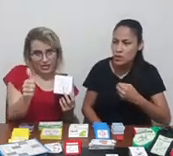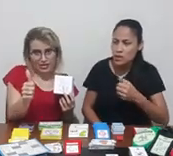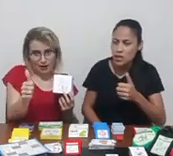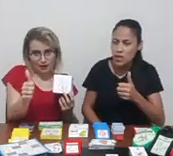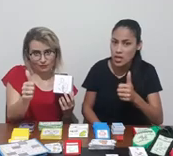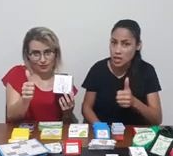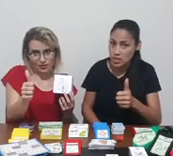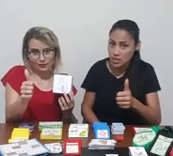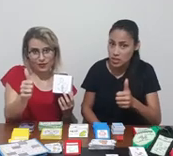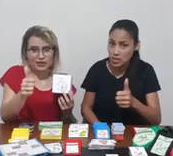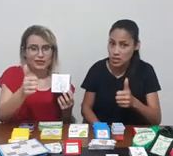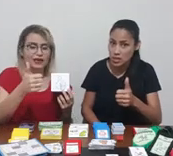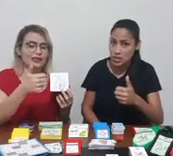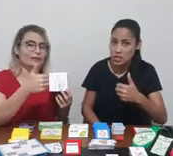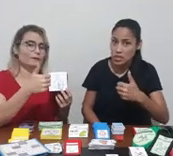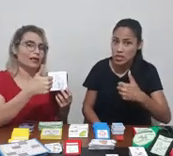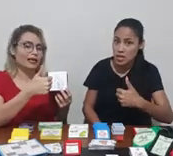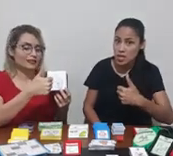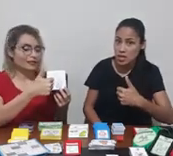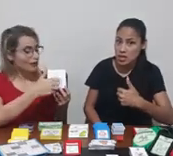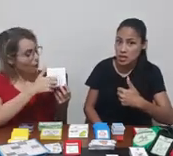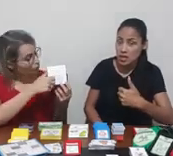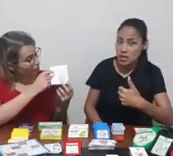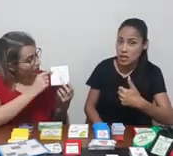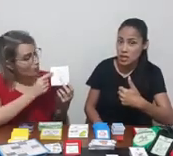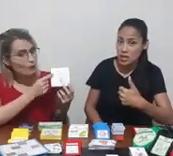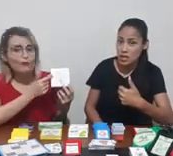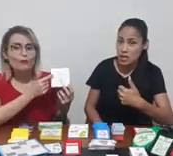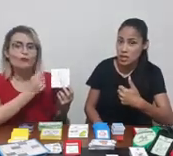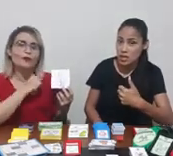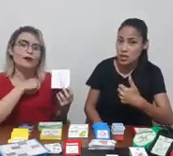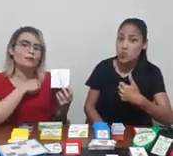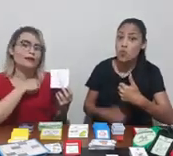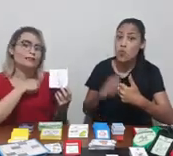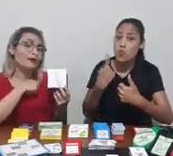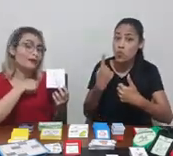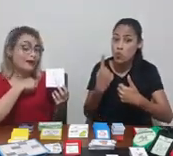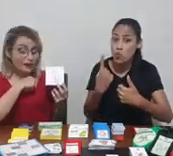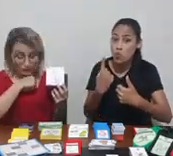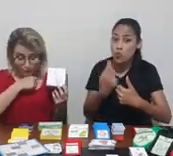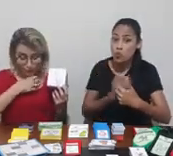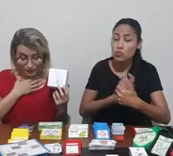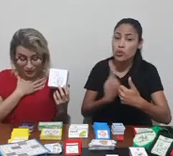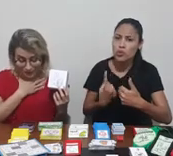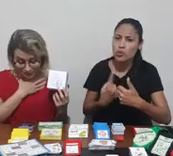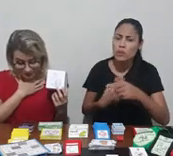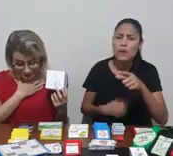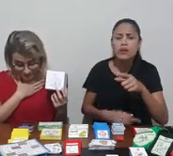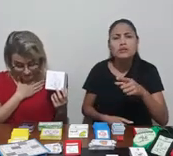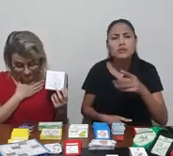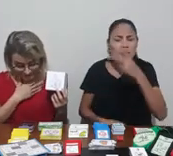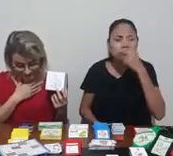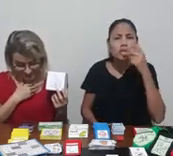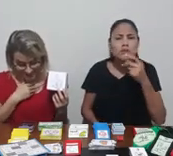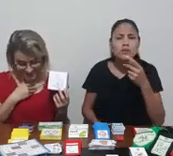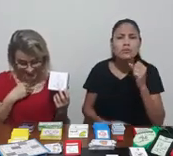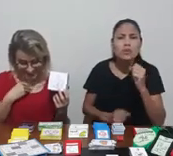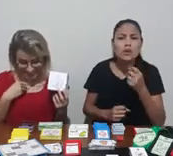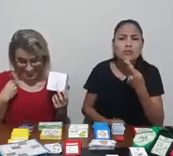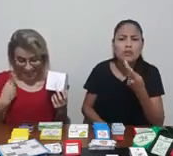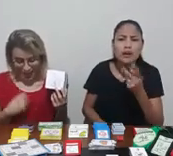é legal, certo? E aqui para lateral é o numeral 1. Mas alguém aí poderia me dizer,